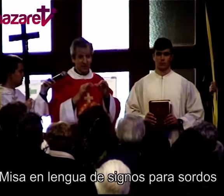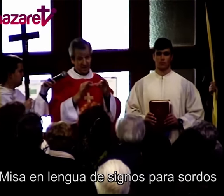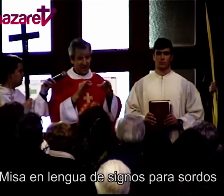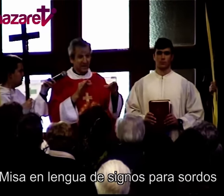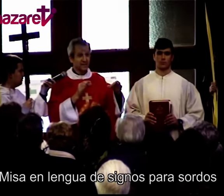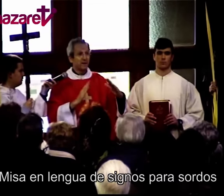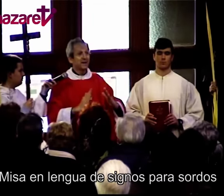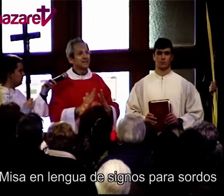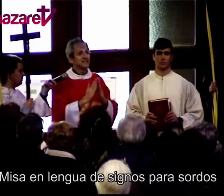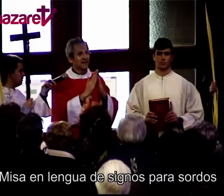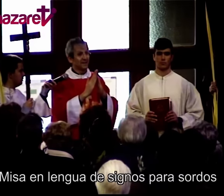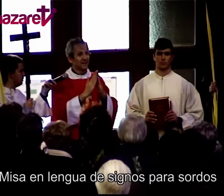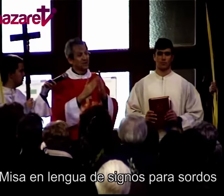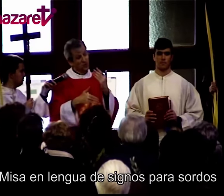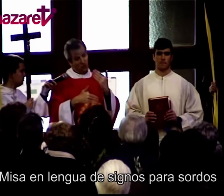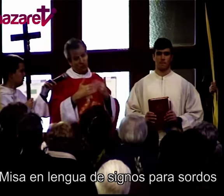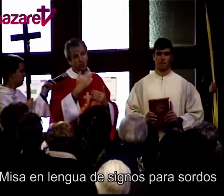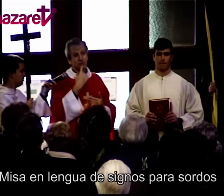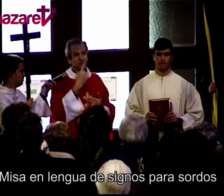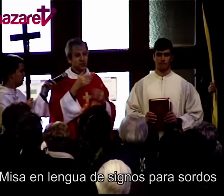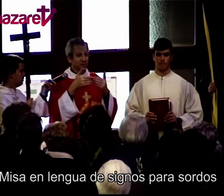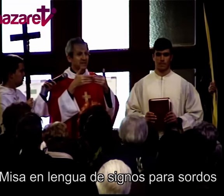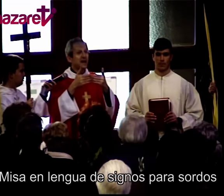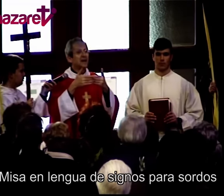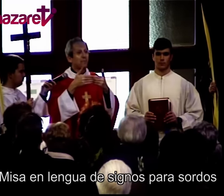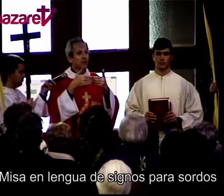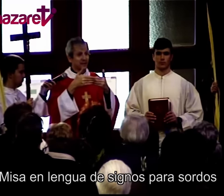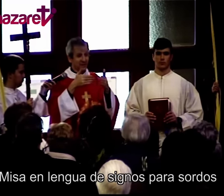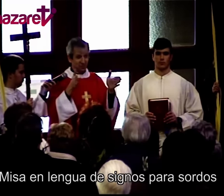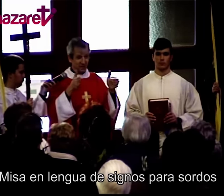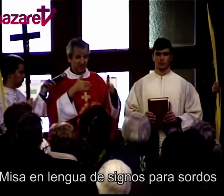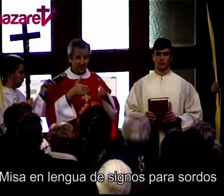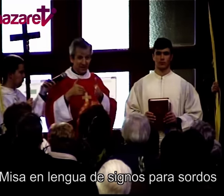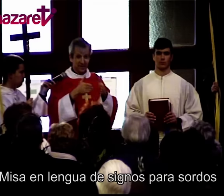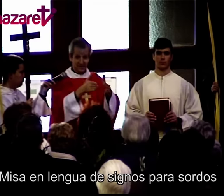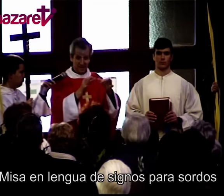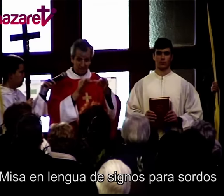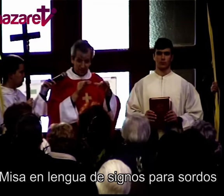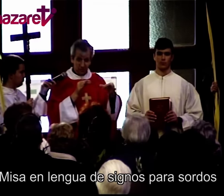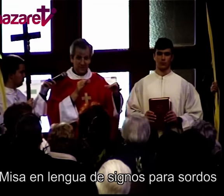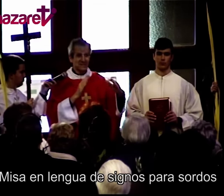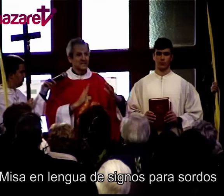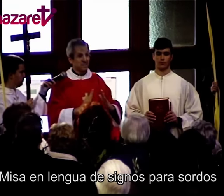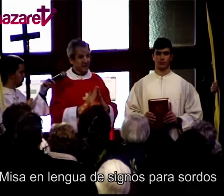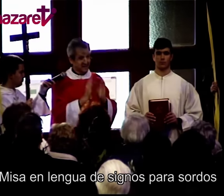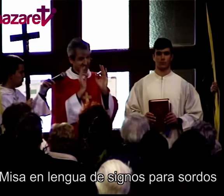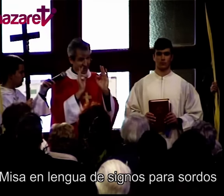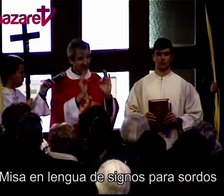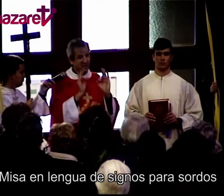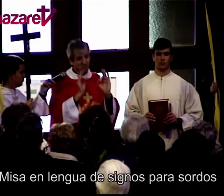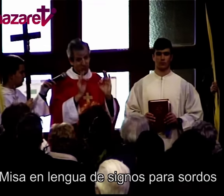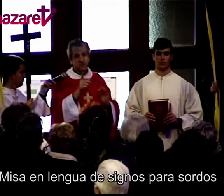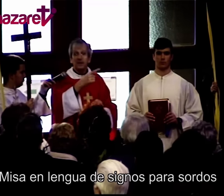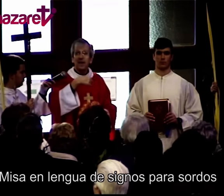cercano a la Semana Santa. Como hemos dicho, es la puerta que nos abre ese camino de esta Semana